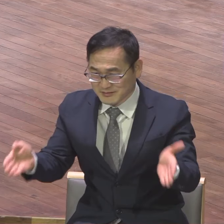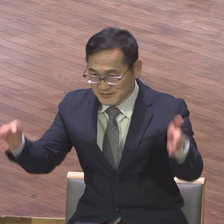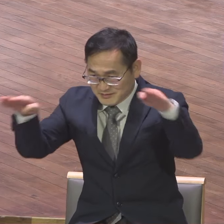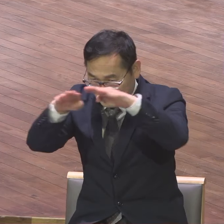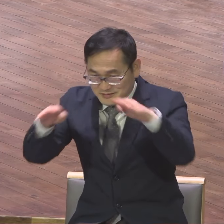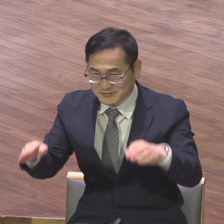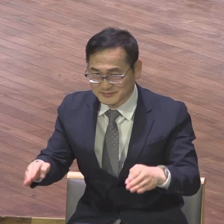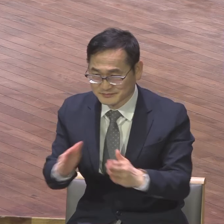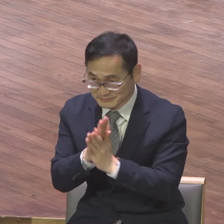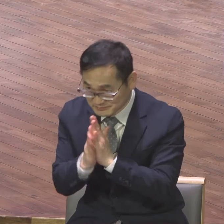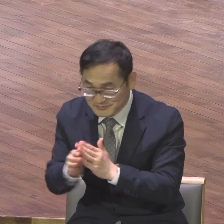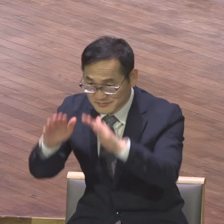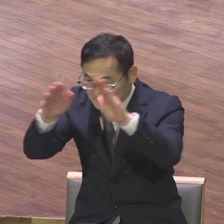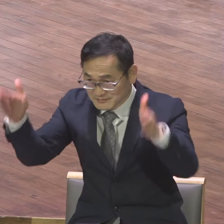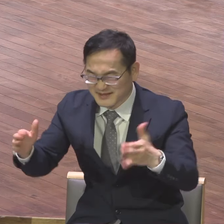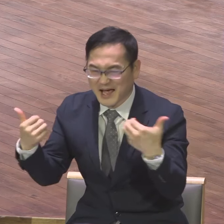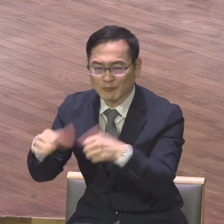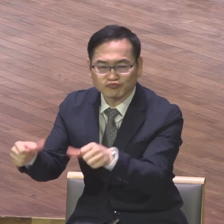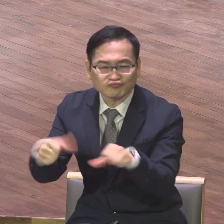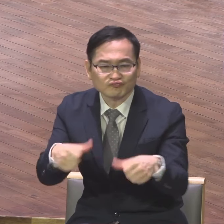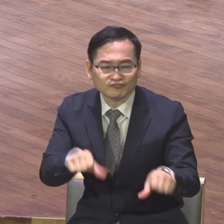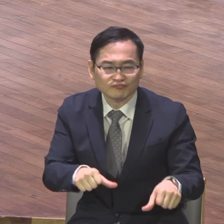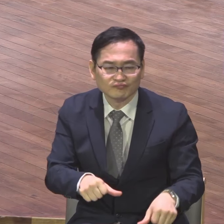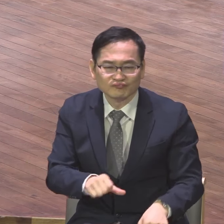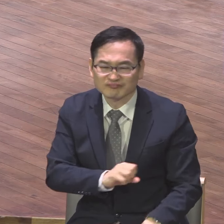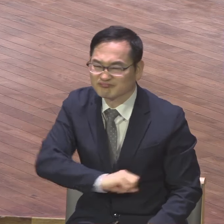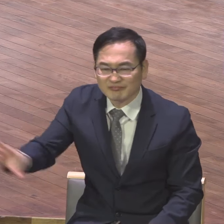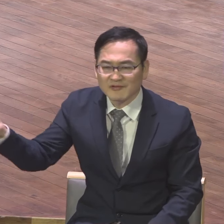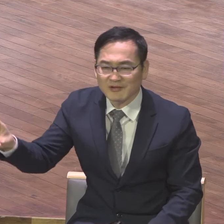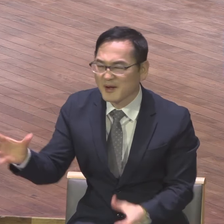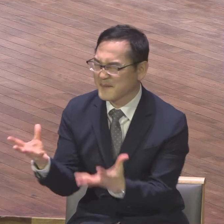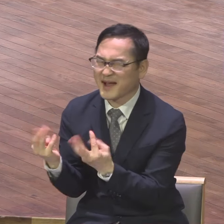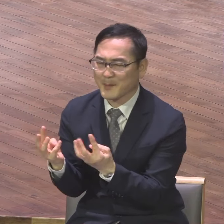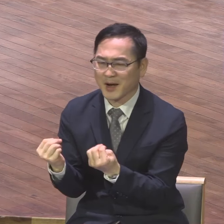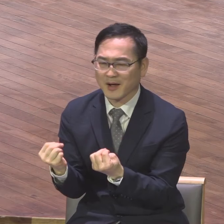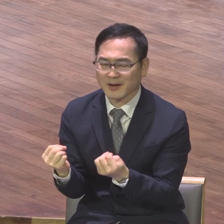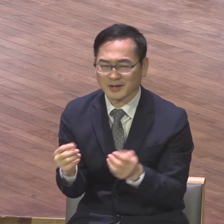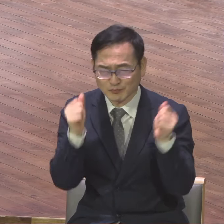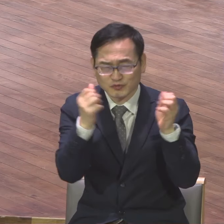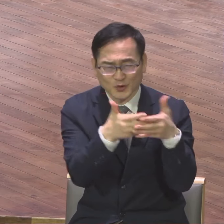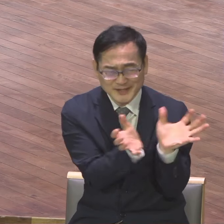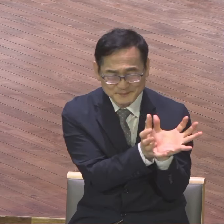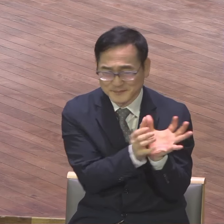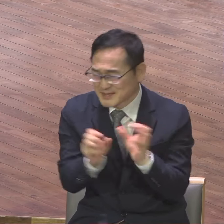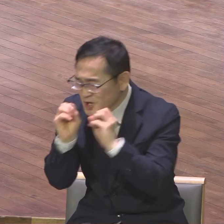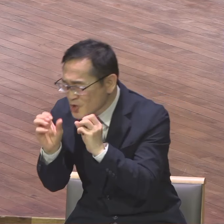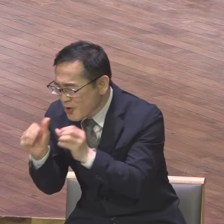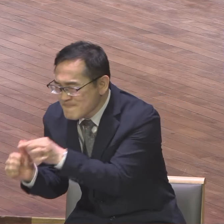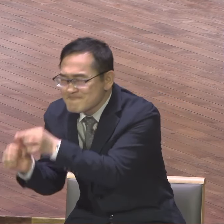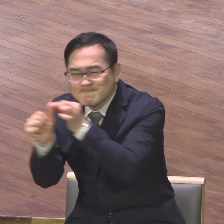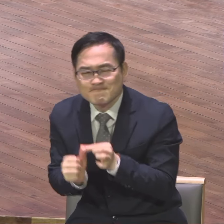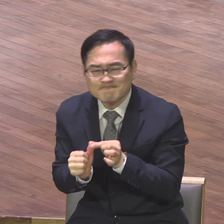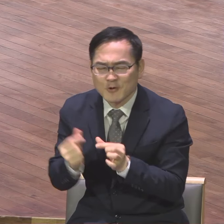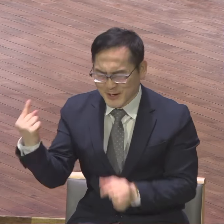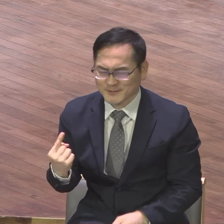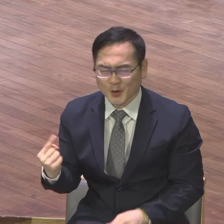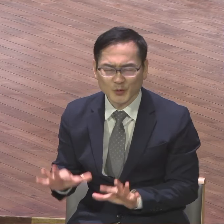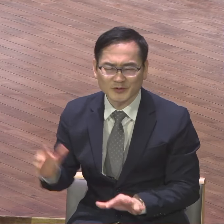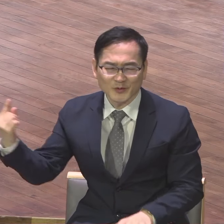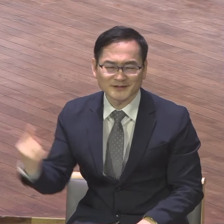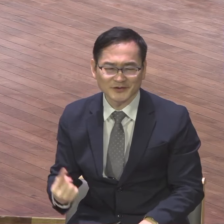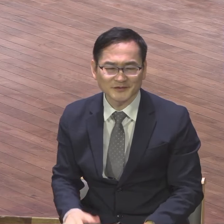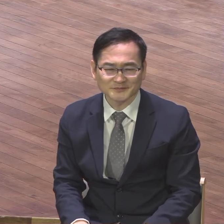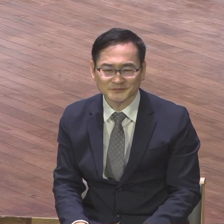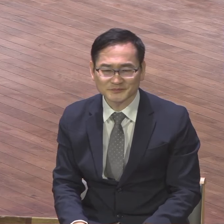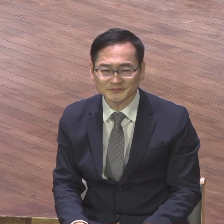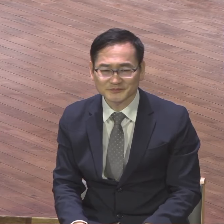여기 앉아있는 분들 수십 명이 있어요. 우리 무속팀에서 전도해가지고 생명 살리겠다.